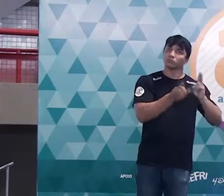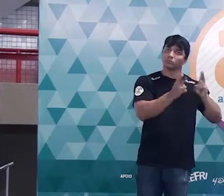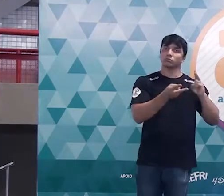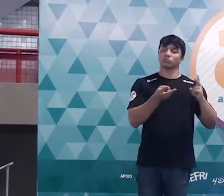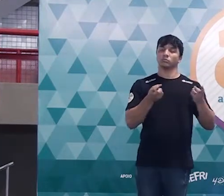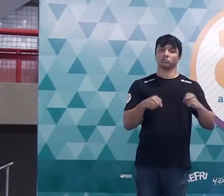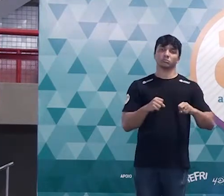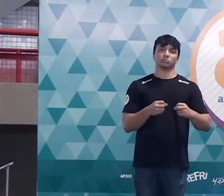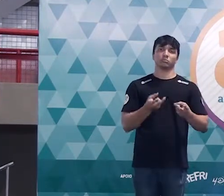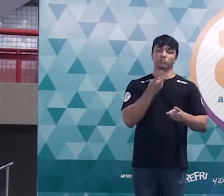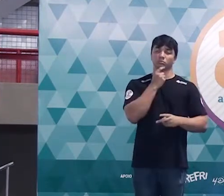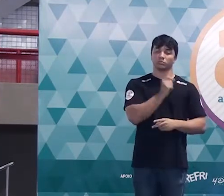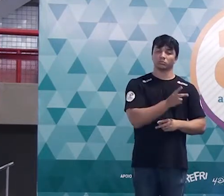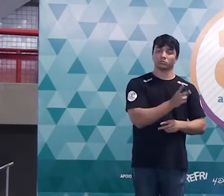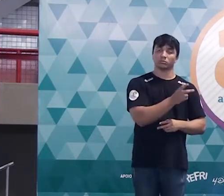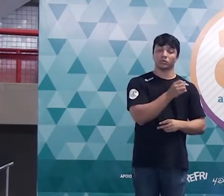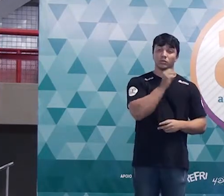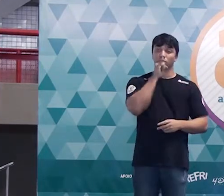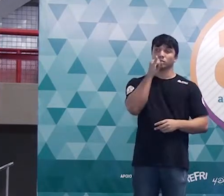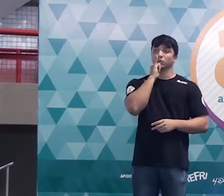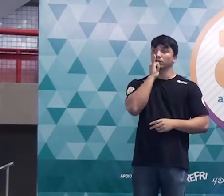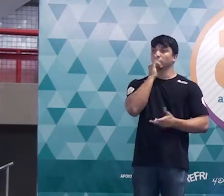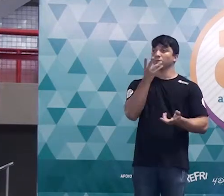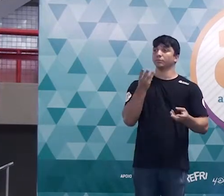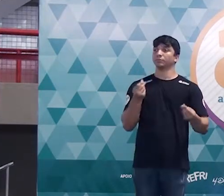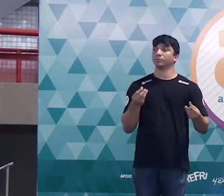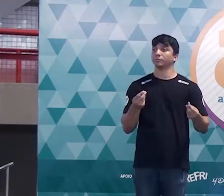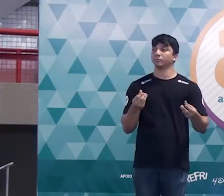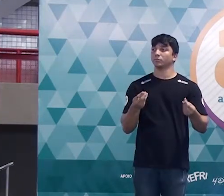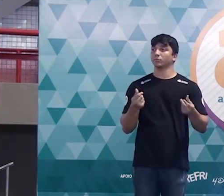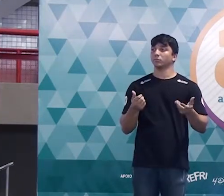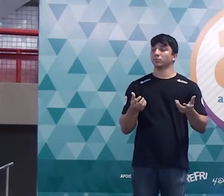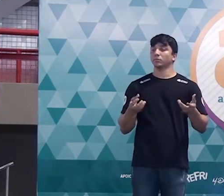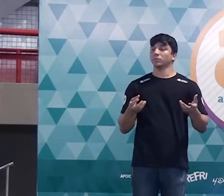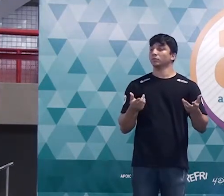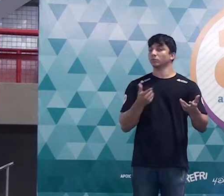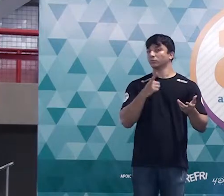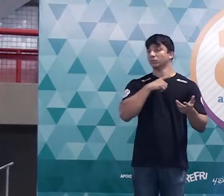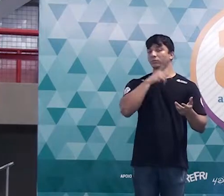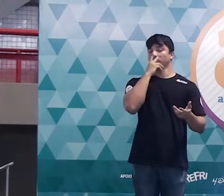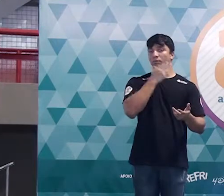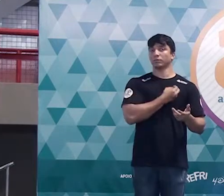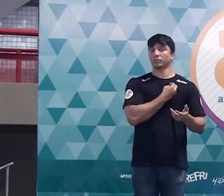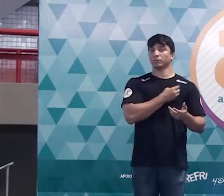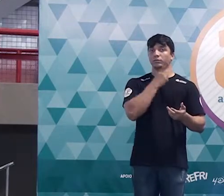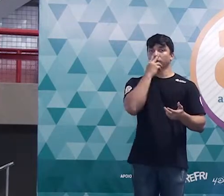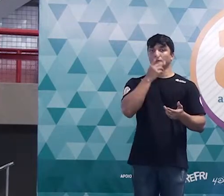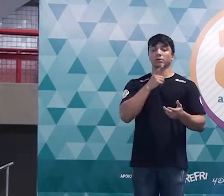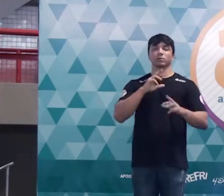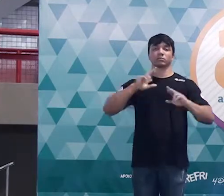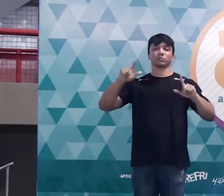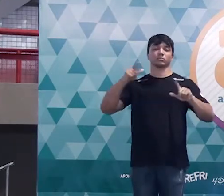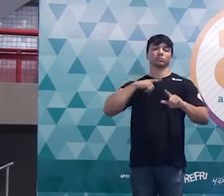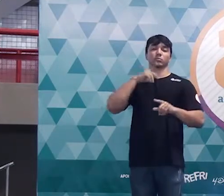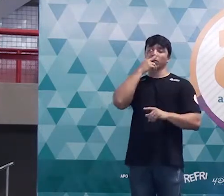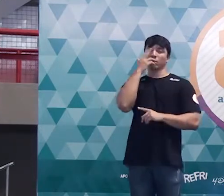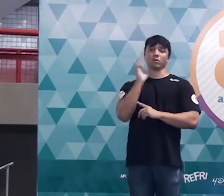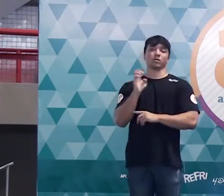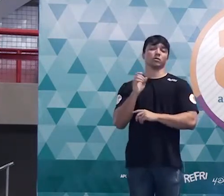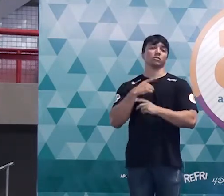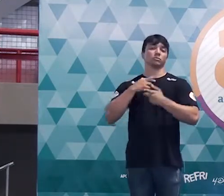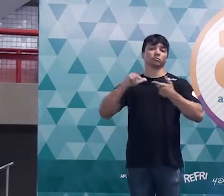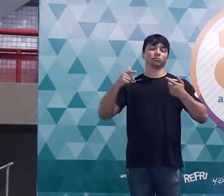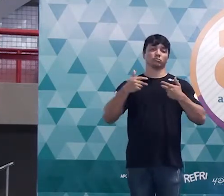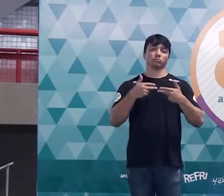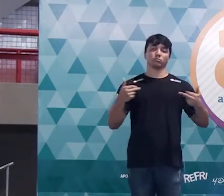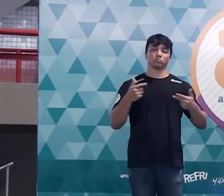passou? Não. Se o médico tiver uma vivência sexual diferente da